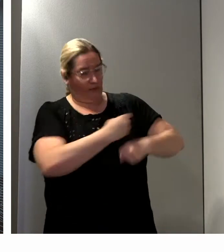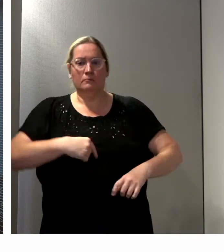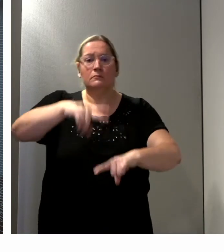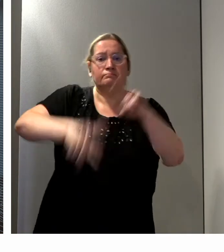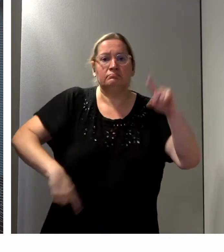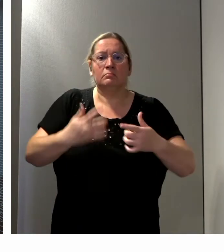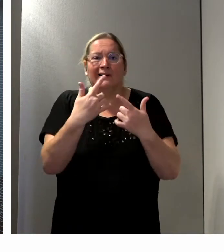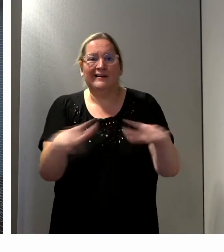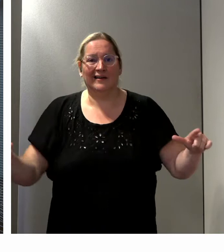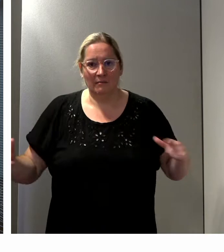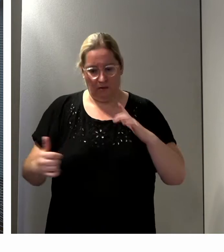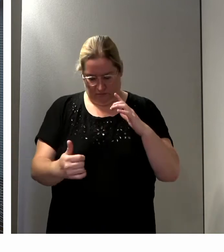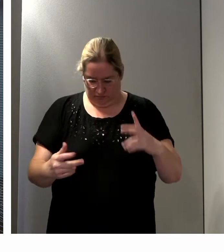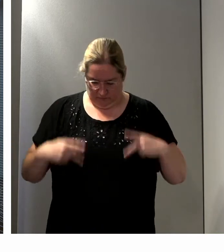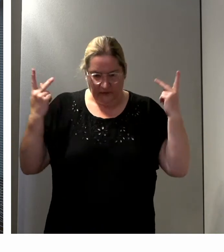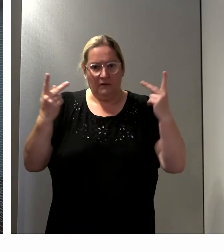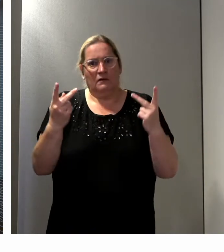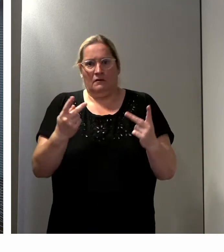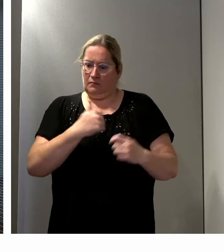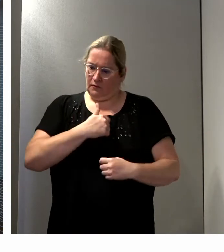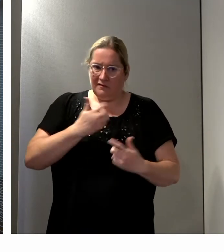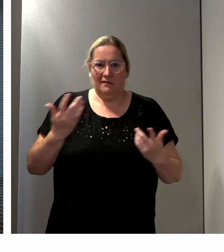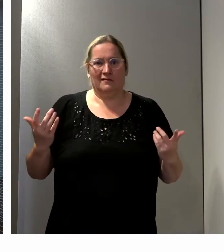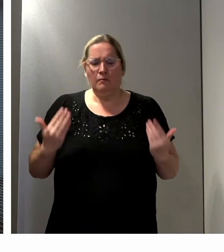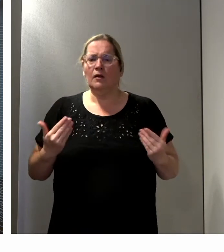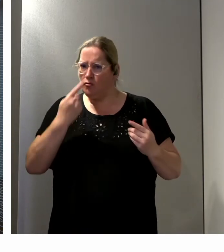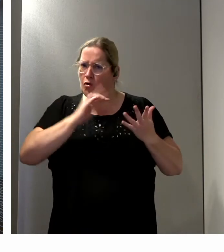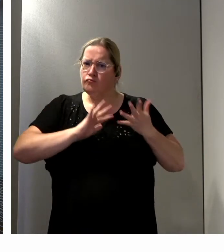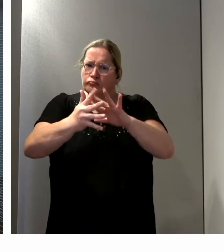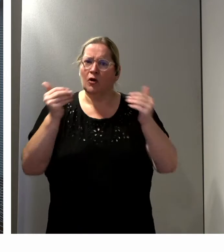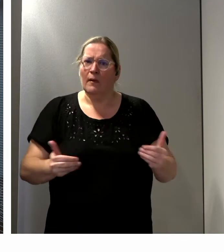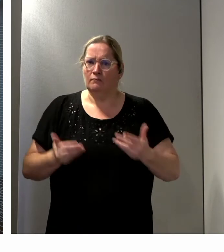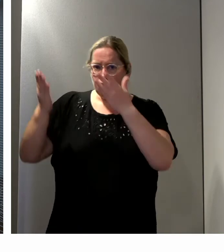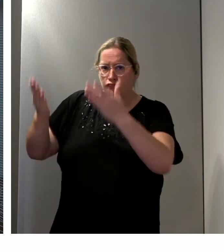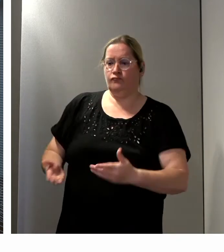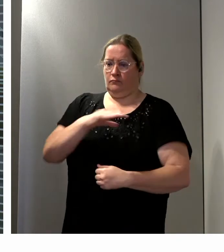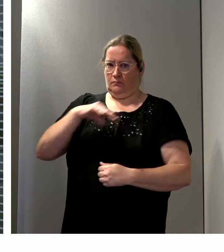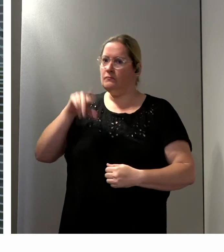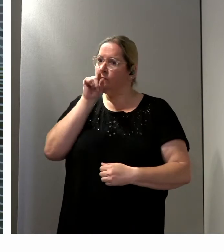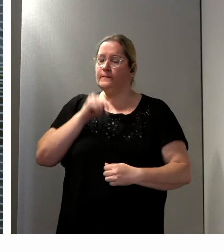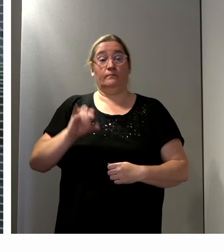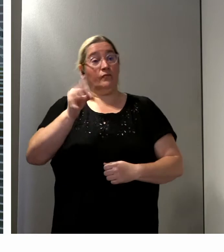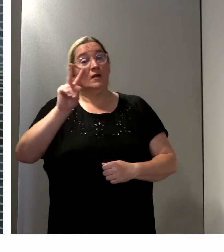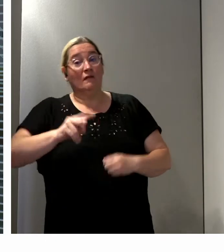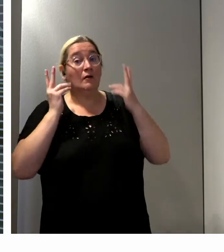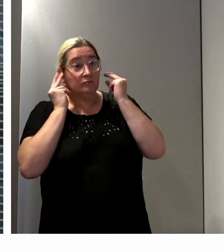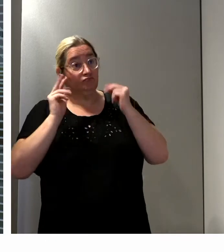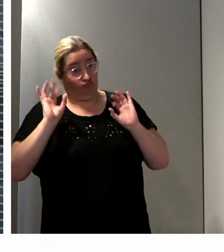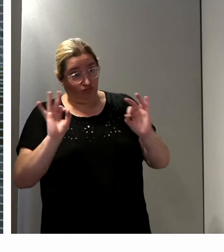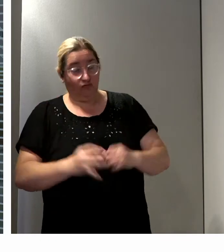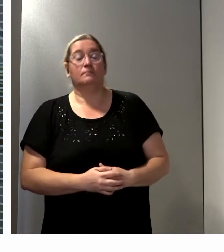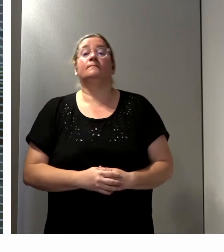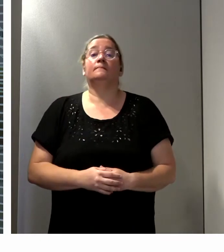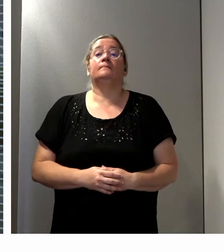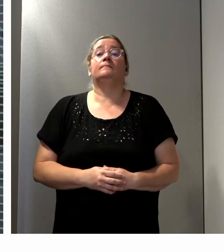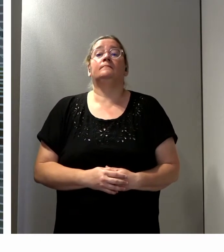pense qu'on a un peu évolué quand même aujourd'hui dans cette situation. Céline. Alors C'est vrai, Dominique, comment dire, et je vais